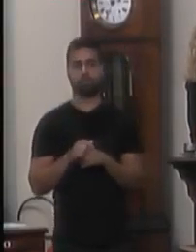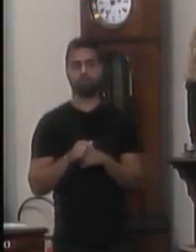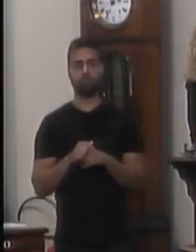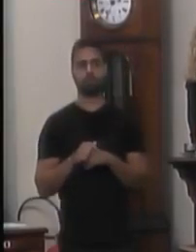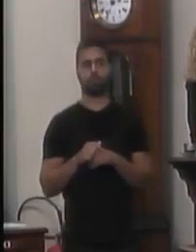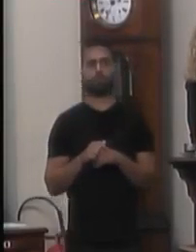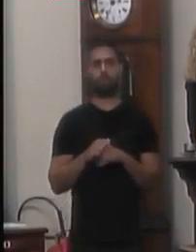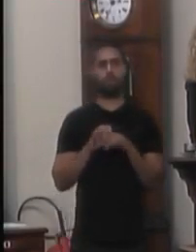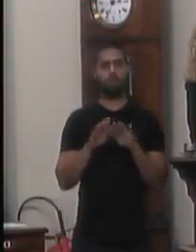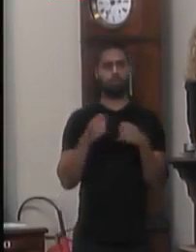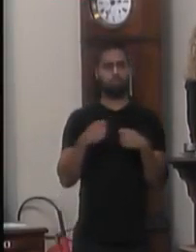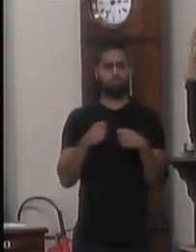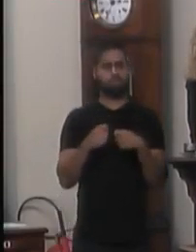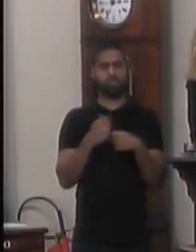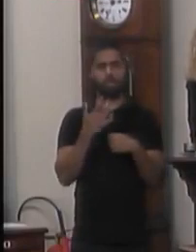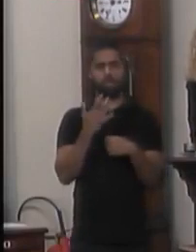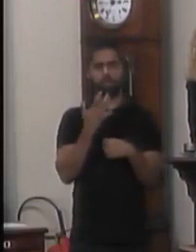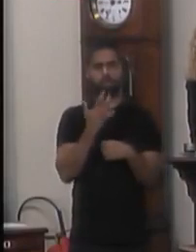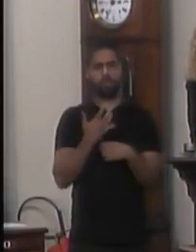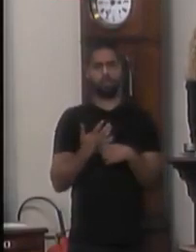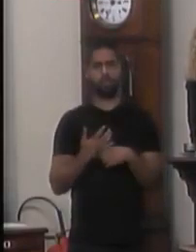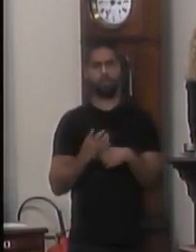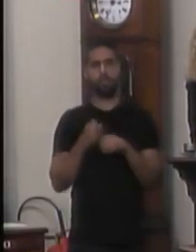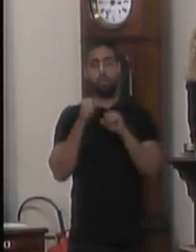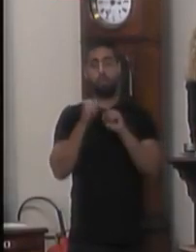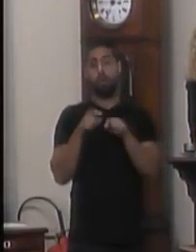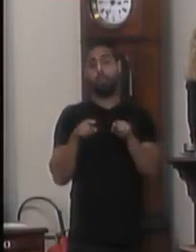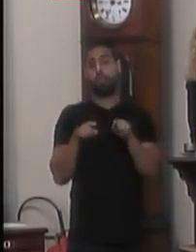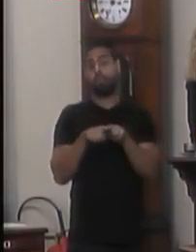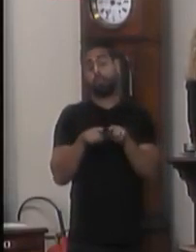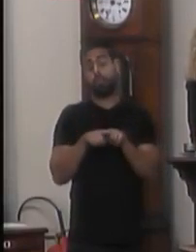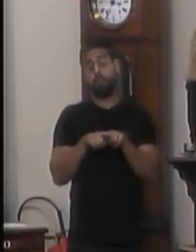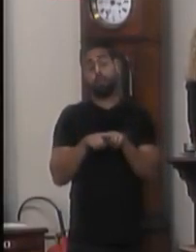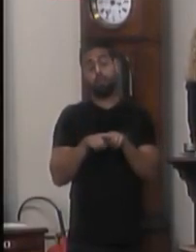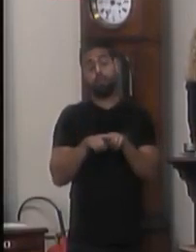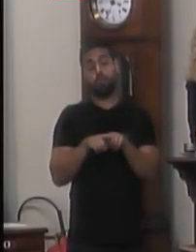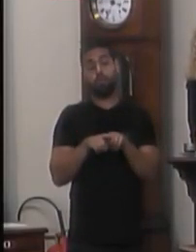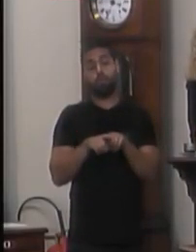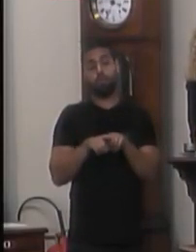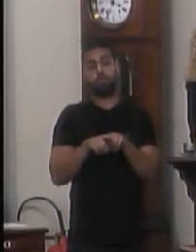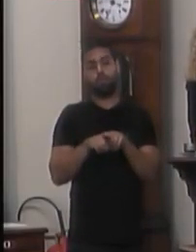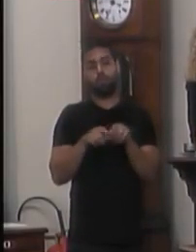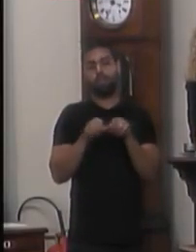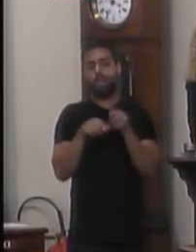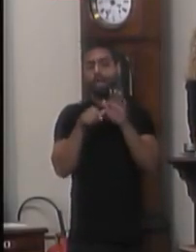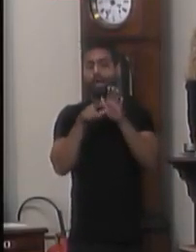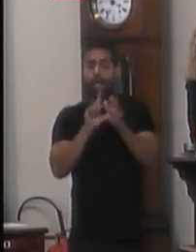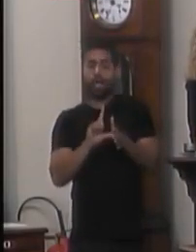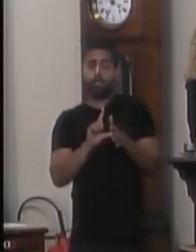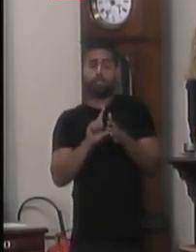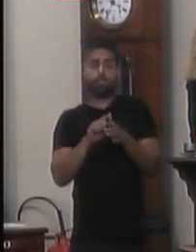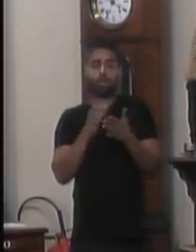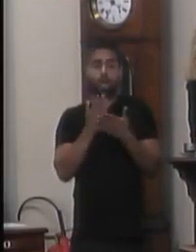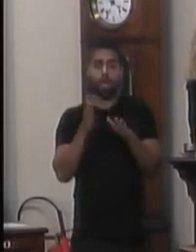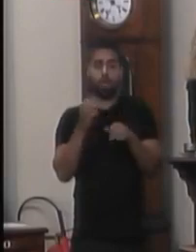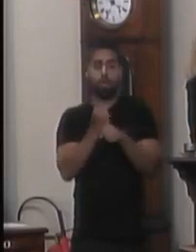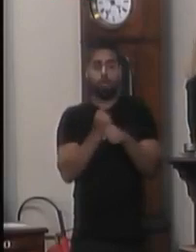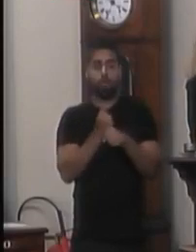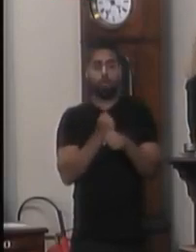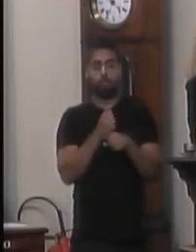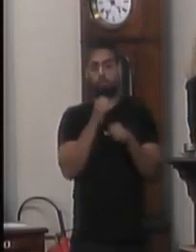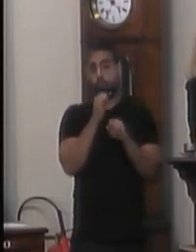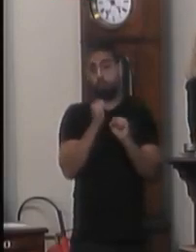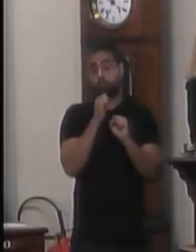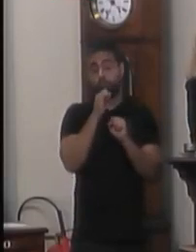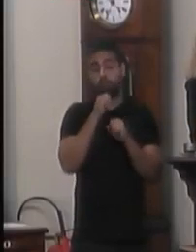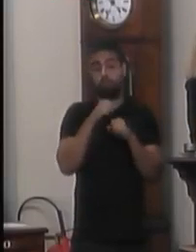necessariamente no final do ano. O excesso de arrecadação ele pode ser feito antes do final do ano. Você pode ter um excesso de arrecadação em